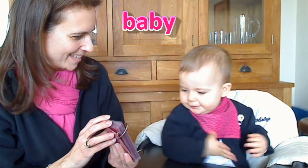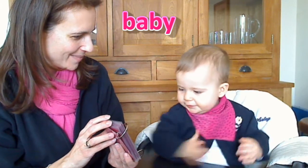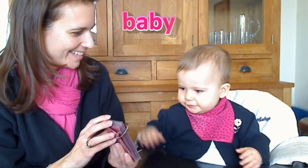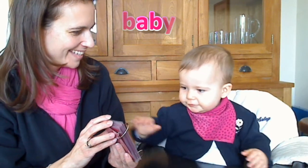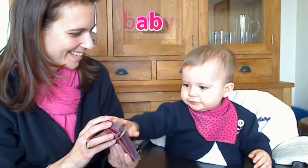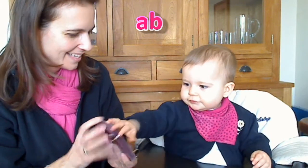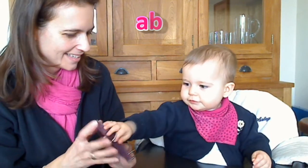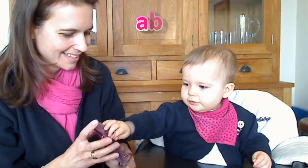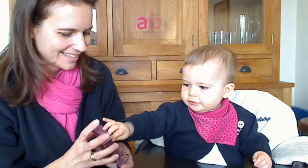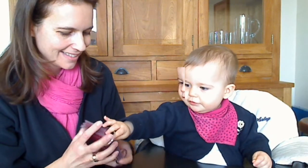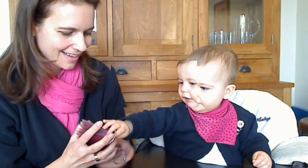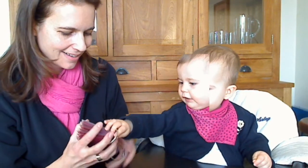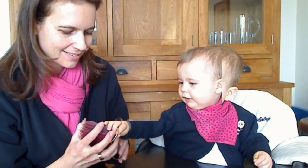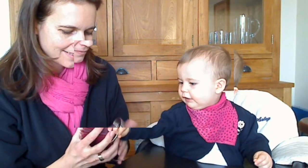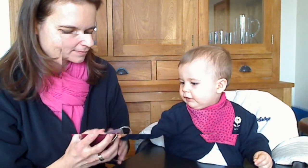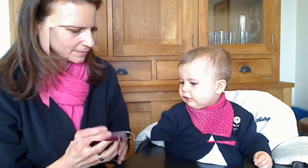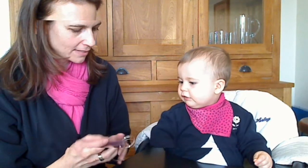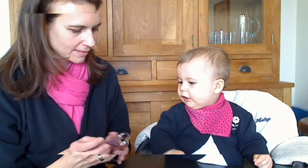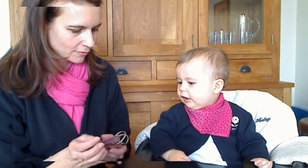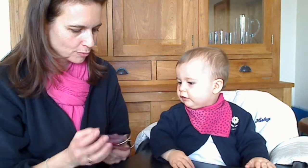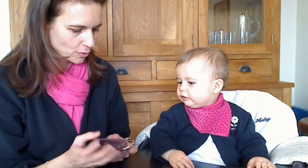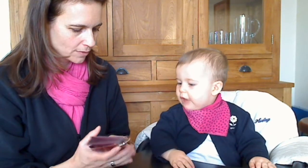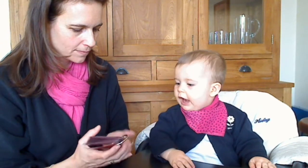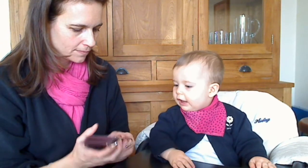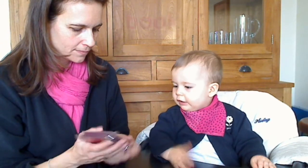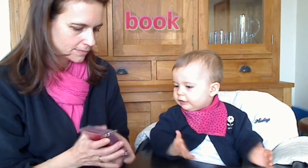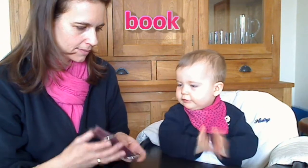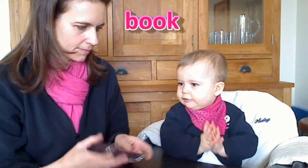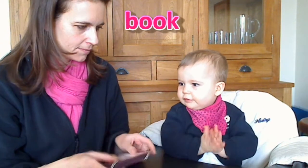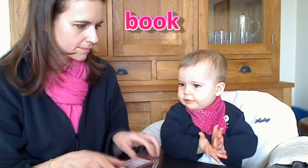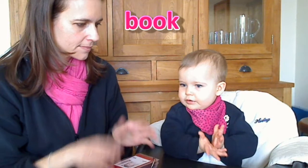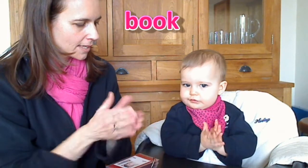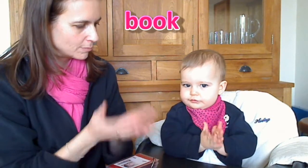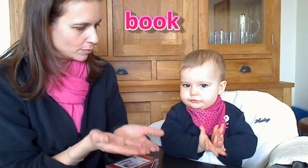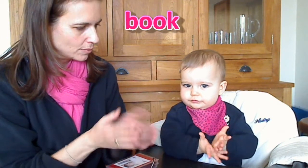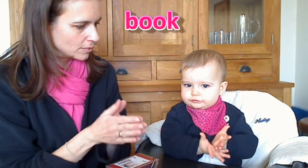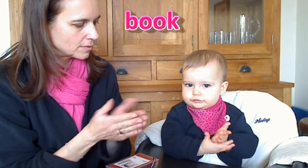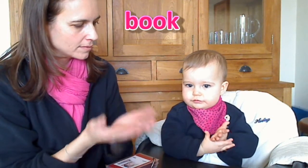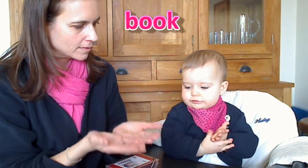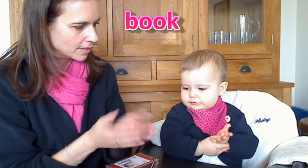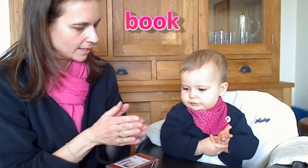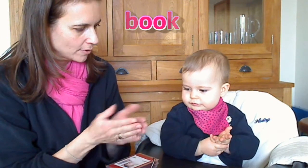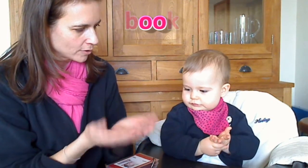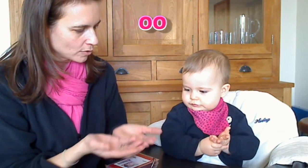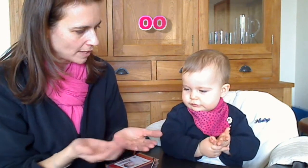Baby. Yeah. Wie geht das denn für Buch? Ein Buch. Okay, wollen wir es nochmal